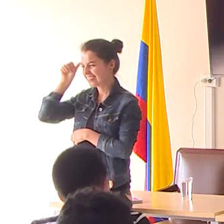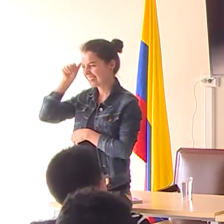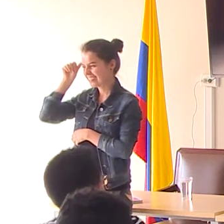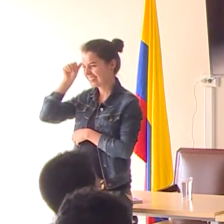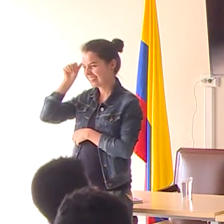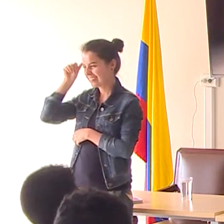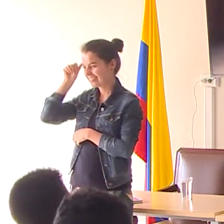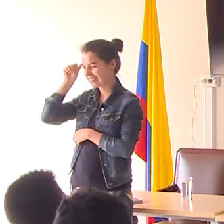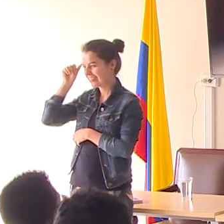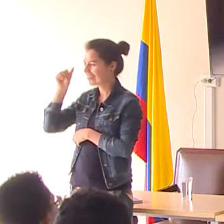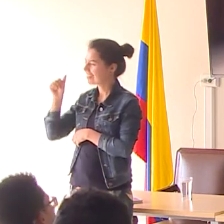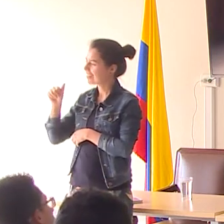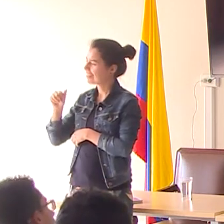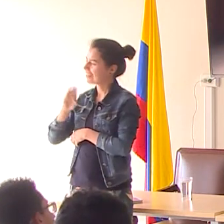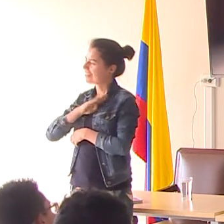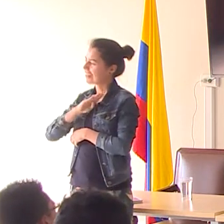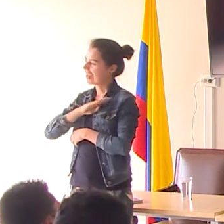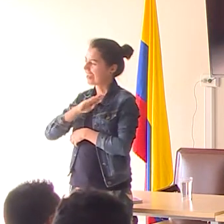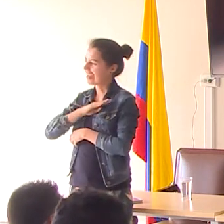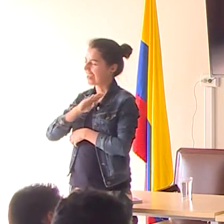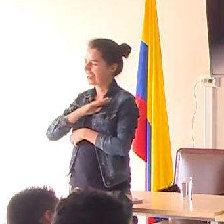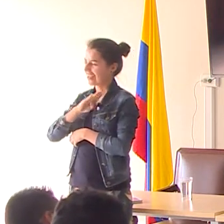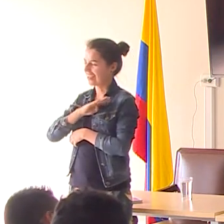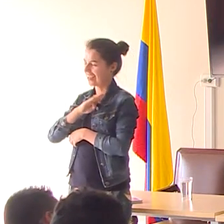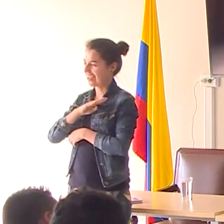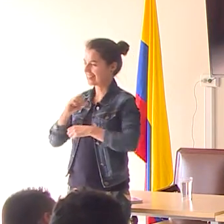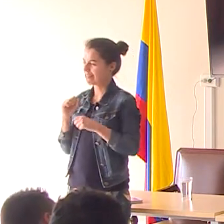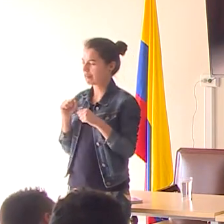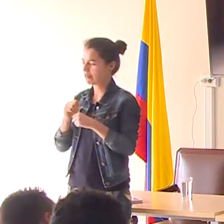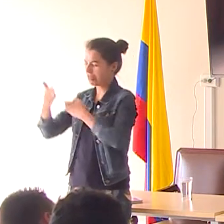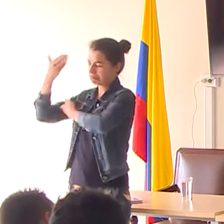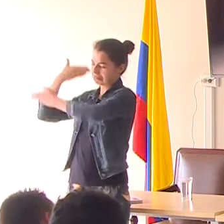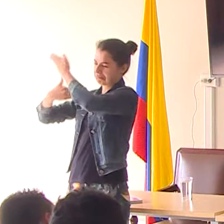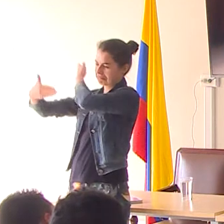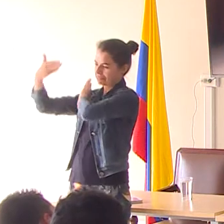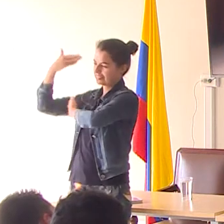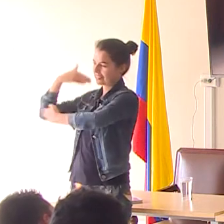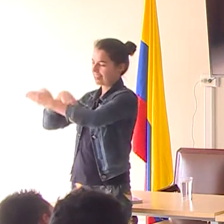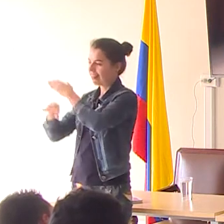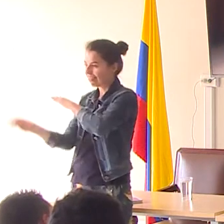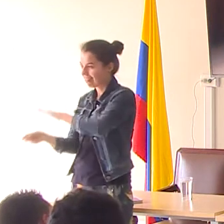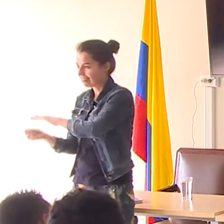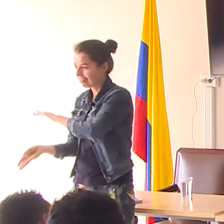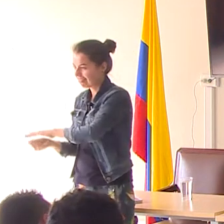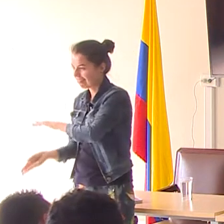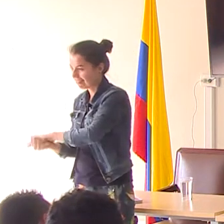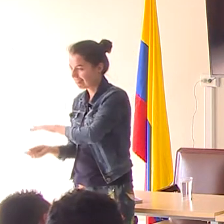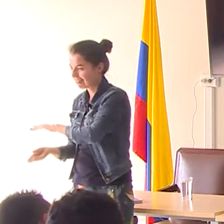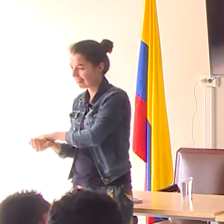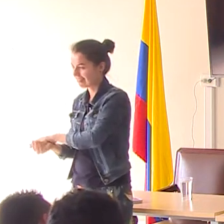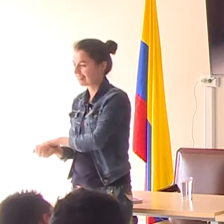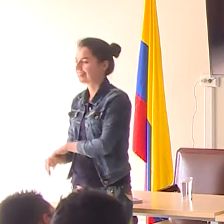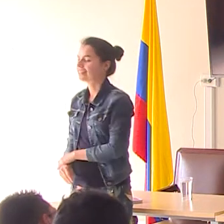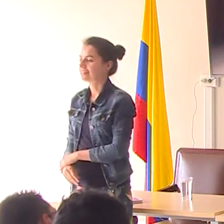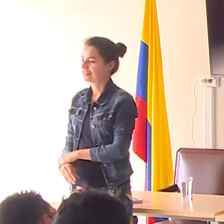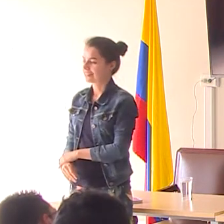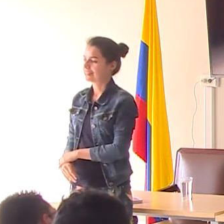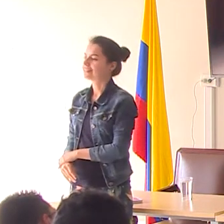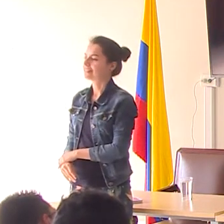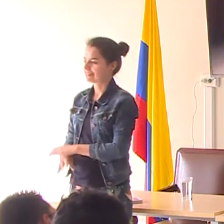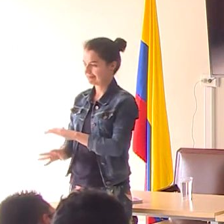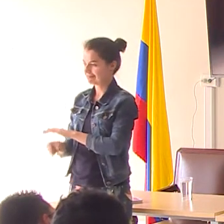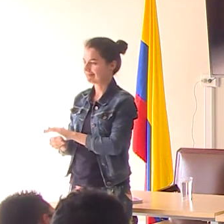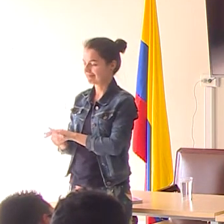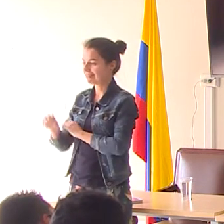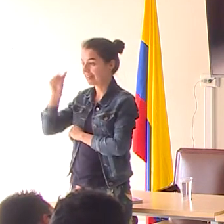comportan como mafias o como carteles y que lo que generan básicamente es la lógica de llegar a un territorio extraer todo el valor